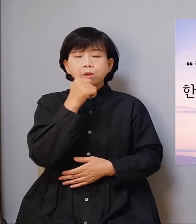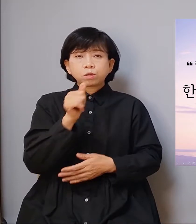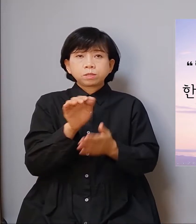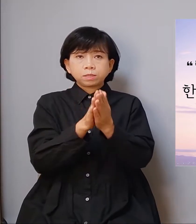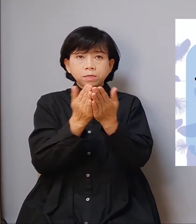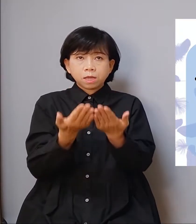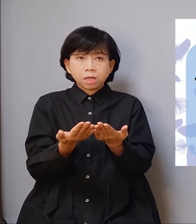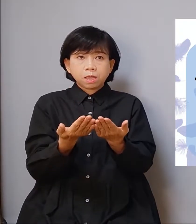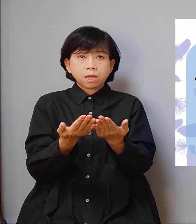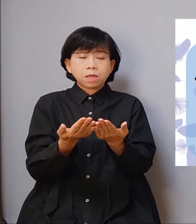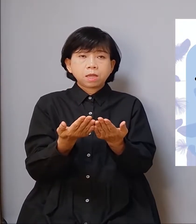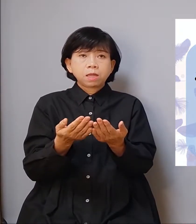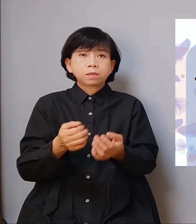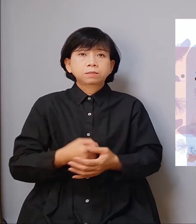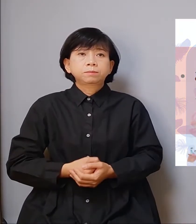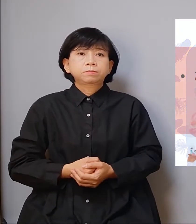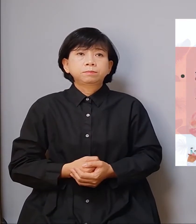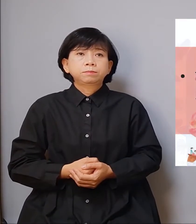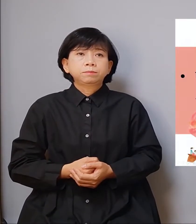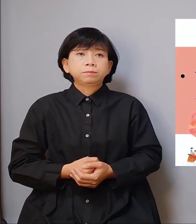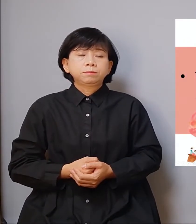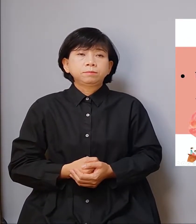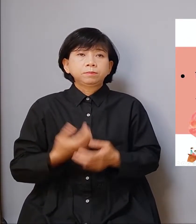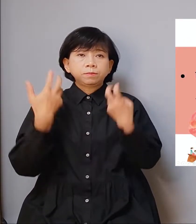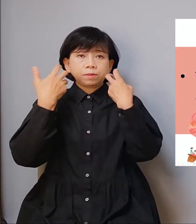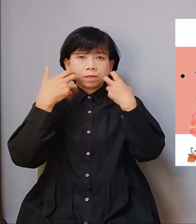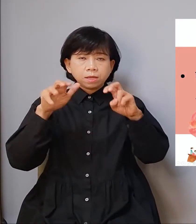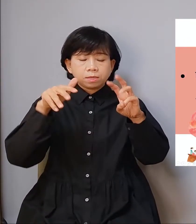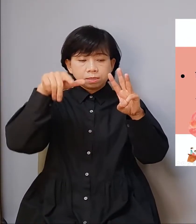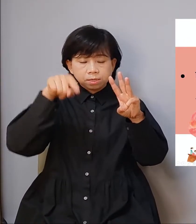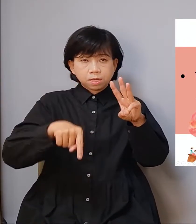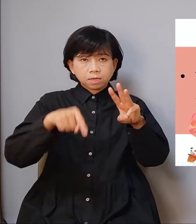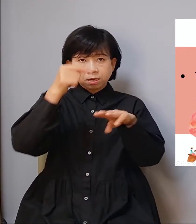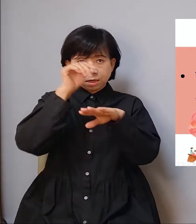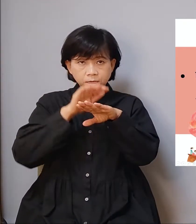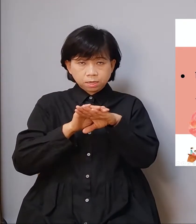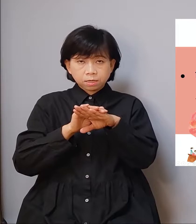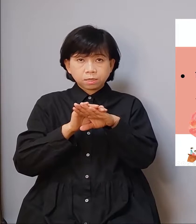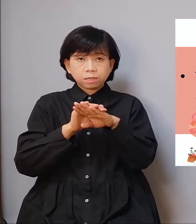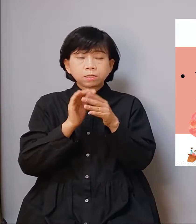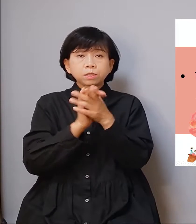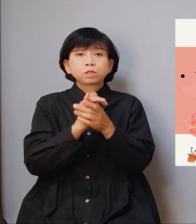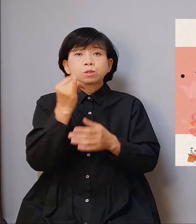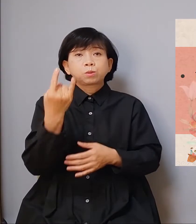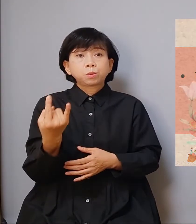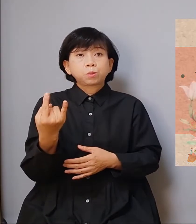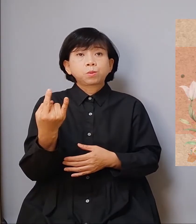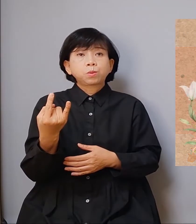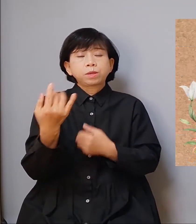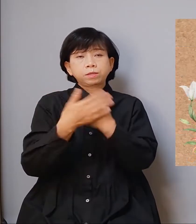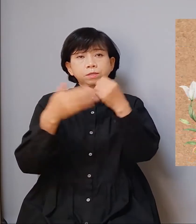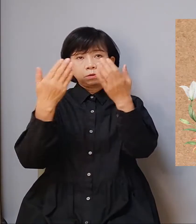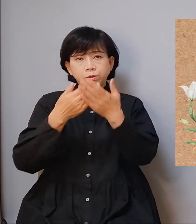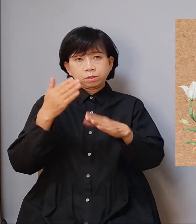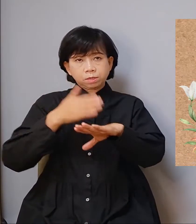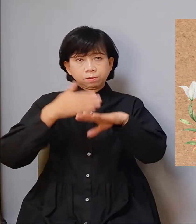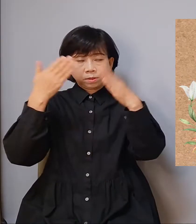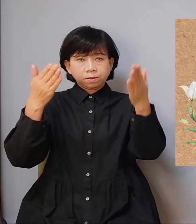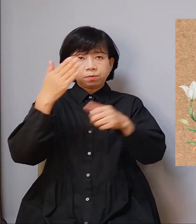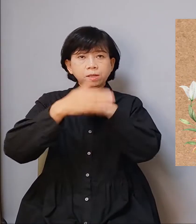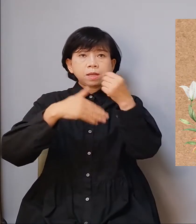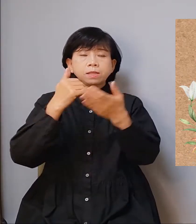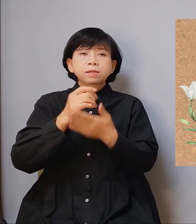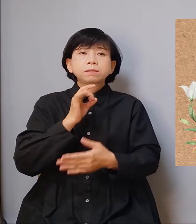하나님이 내시는 길입니다. 다니엘 세일의 첫 번째 주간을 은혜롭게 하시니 감사합니다. 하나님